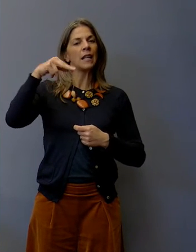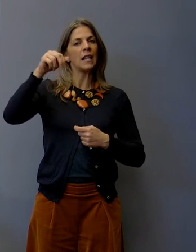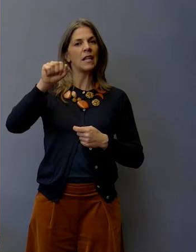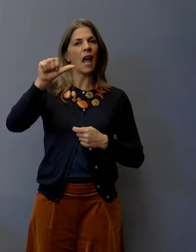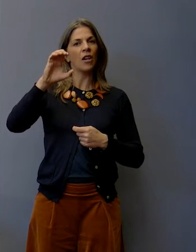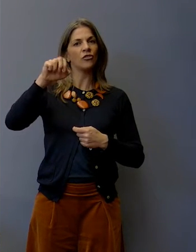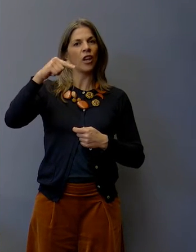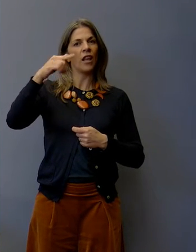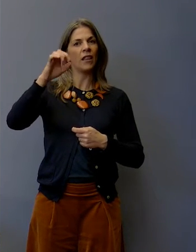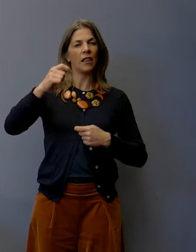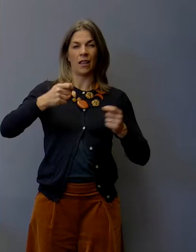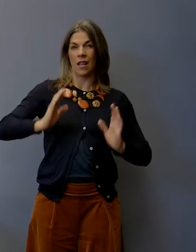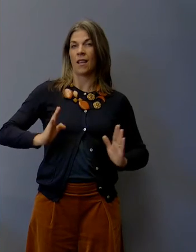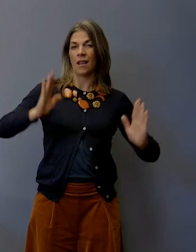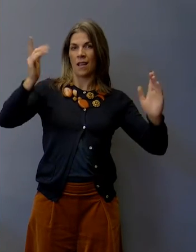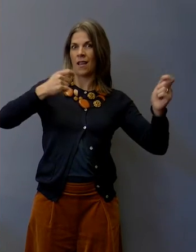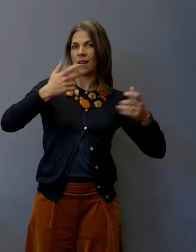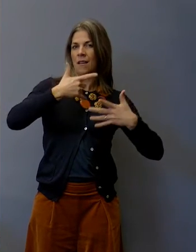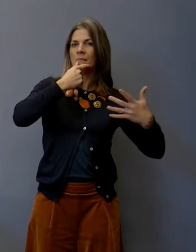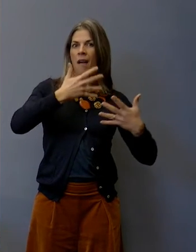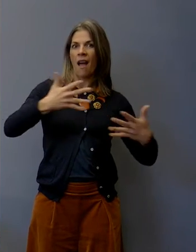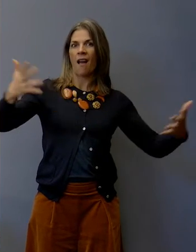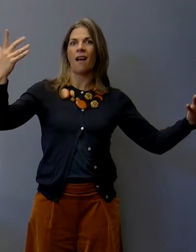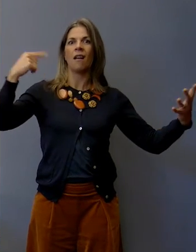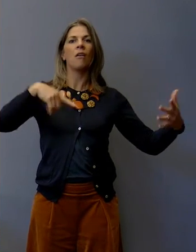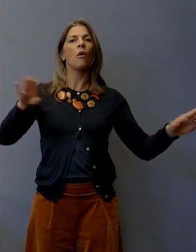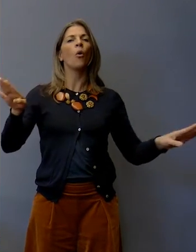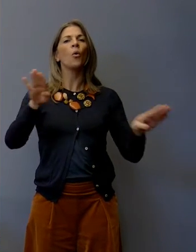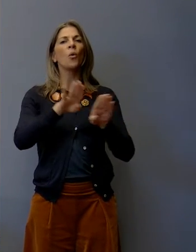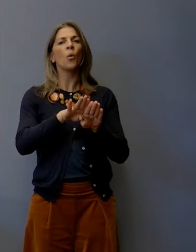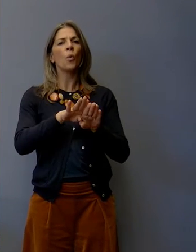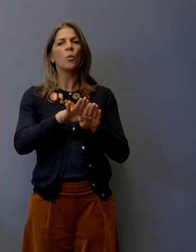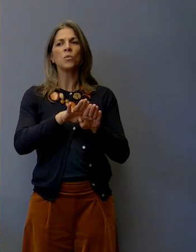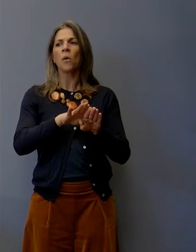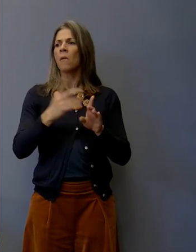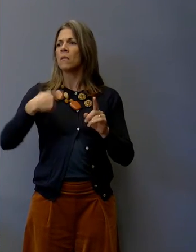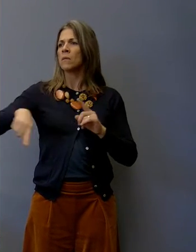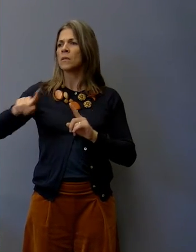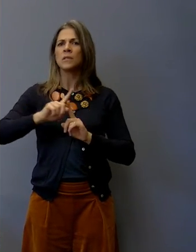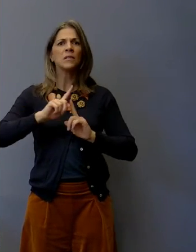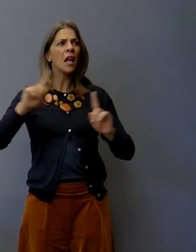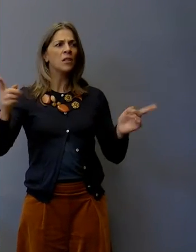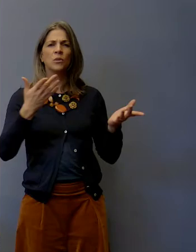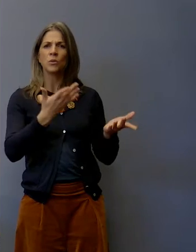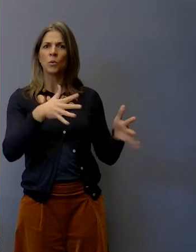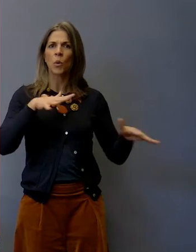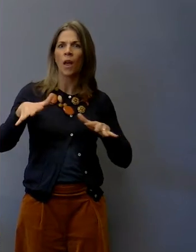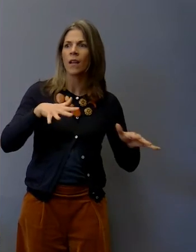metropolitano oramai intristito e dove nessuno si è mosso per portare al suo posto un'altra firma commerciale